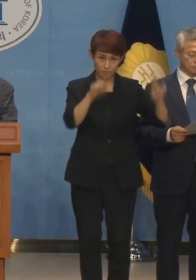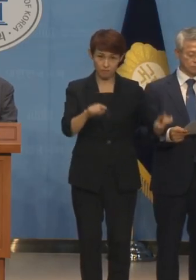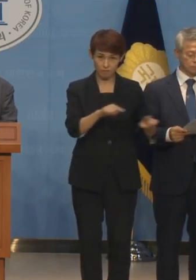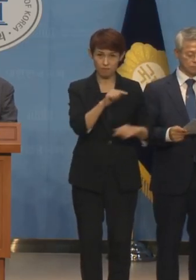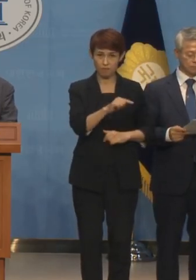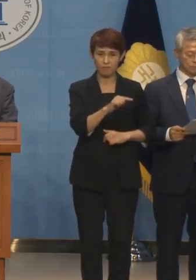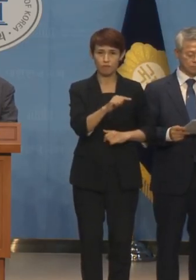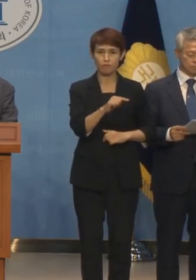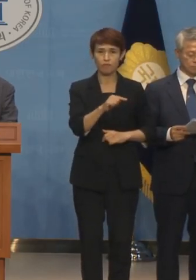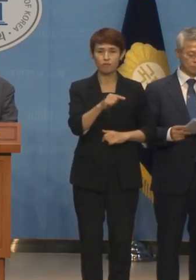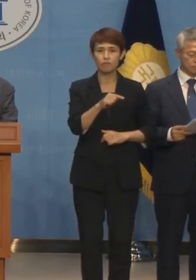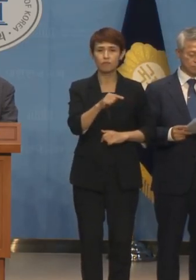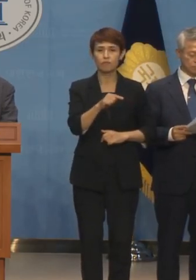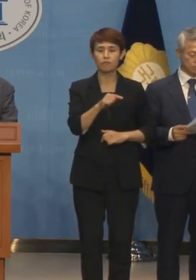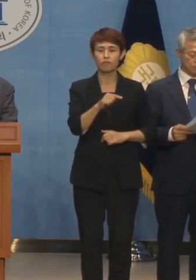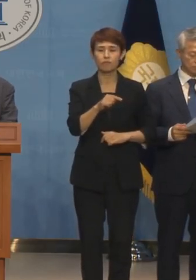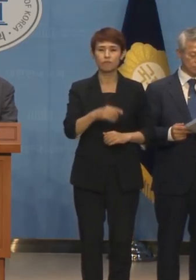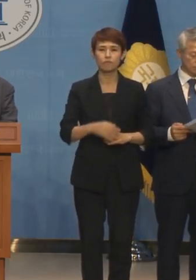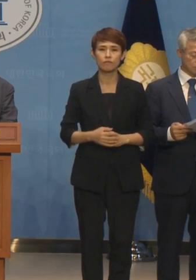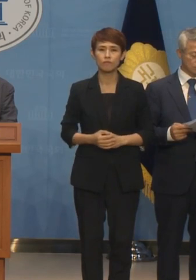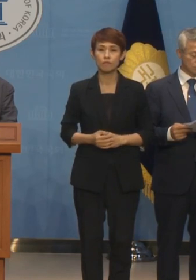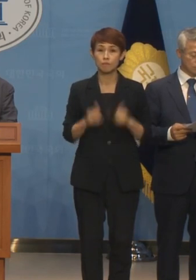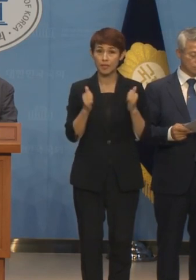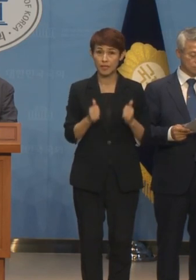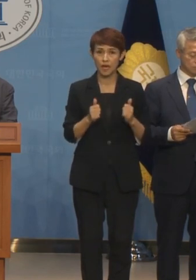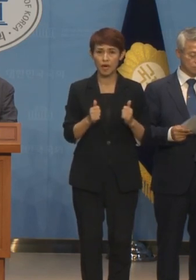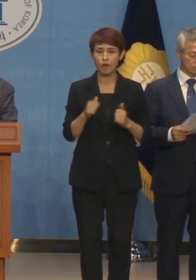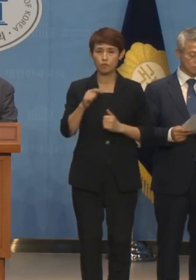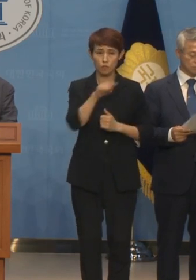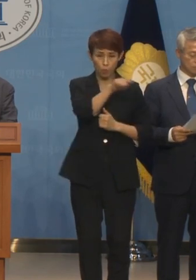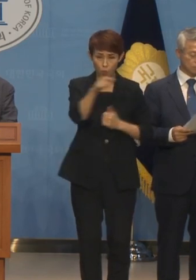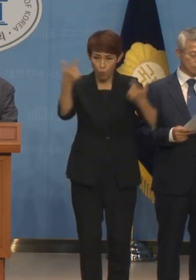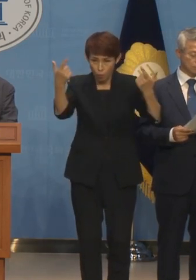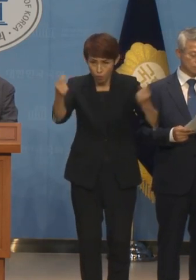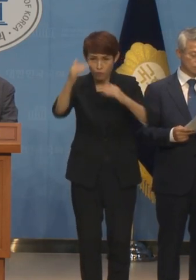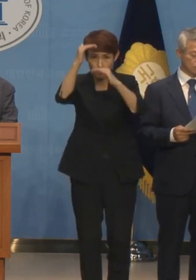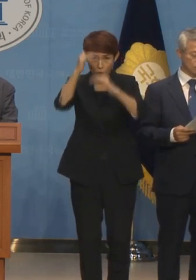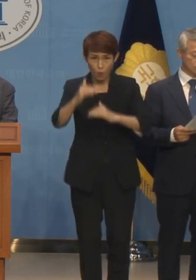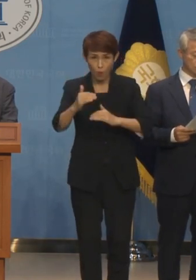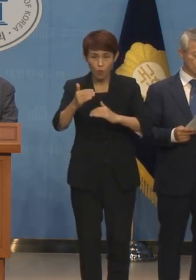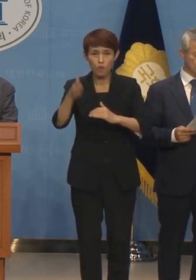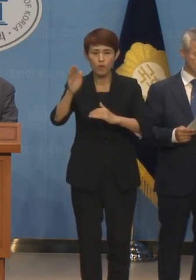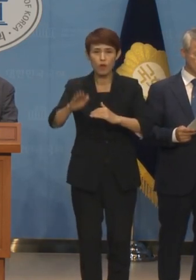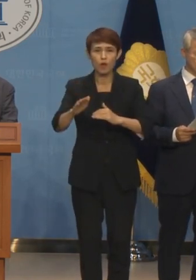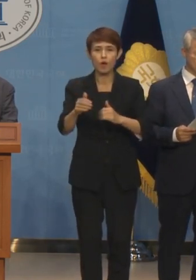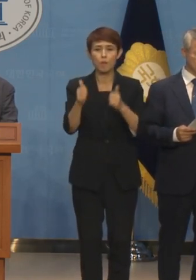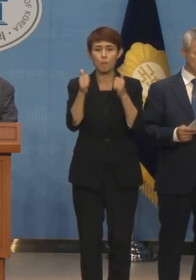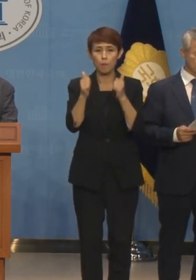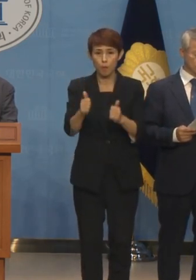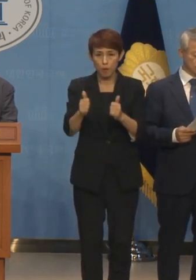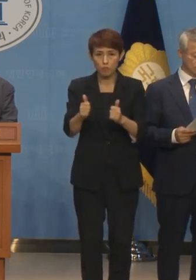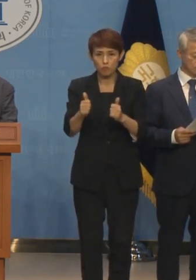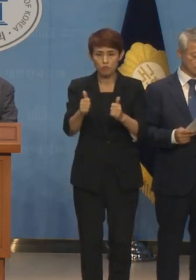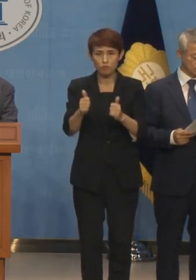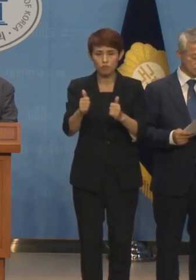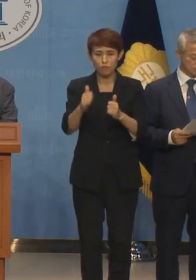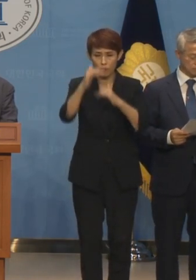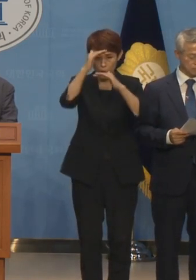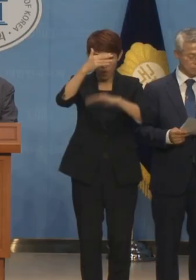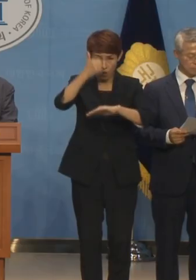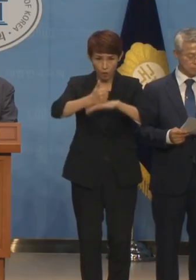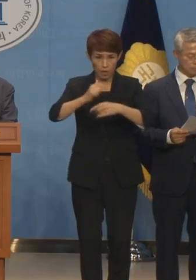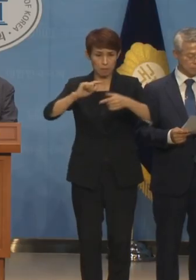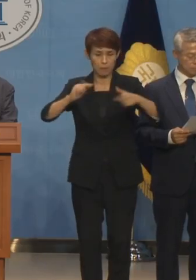수원지법 형사 11부 신준우 판사는 동일한 사건에 대해 같은 법원과 상반된